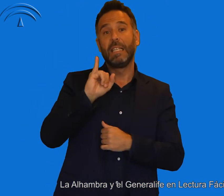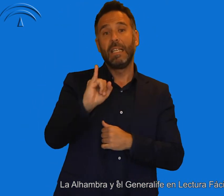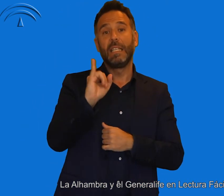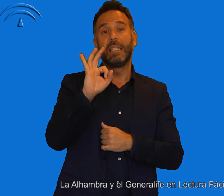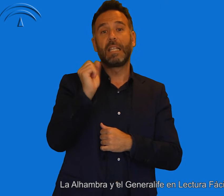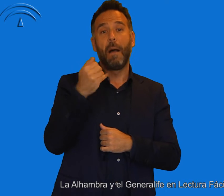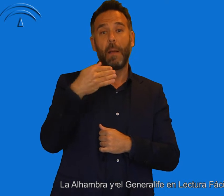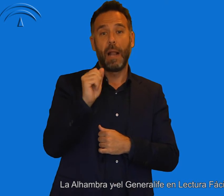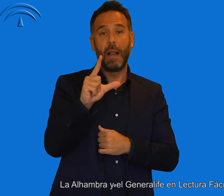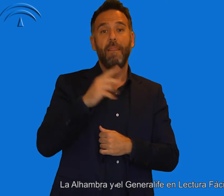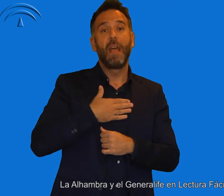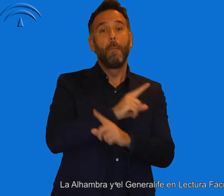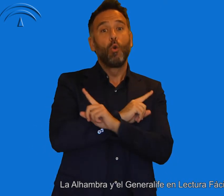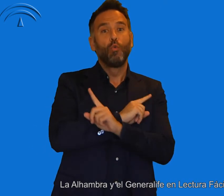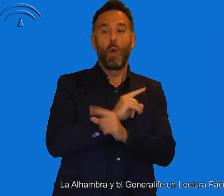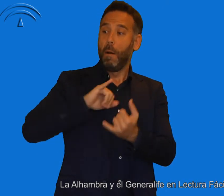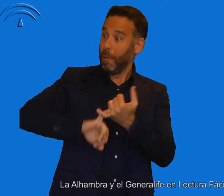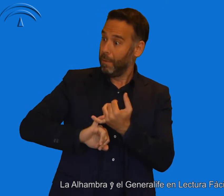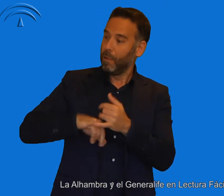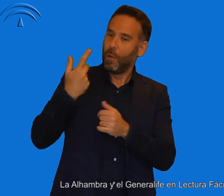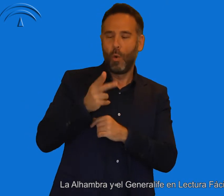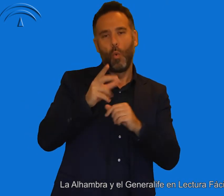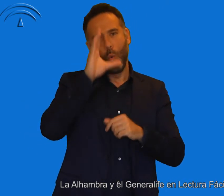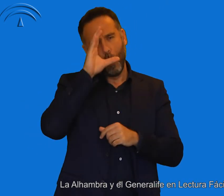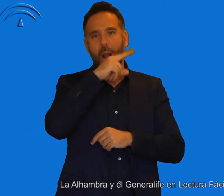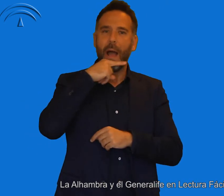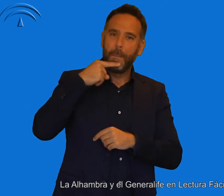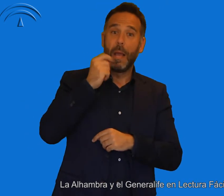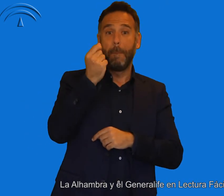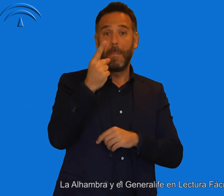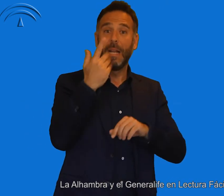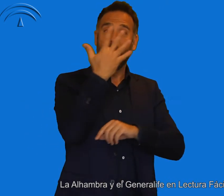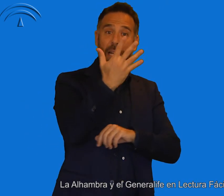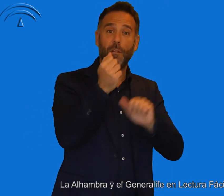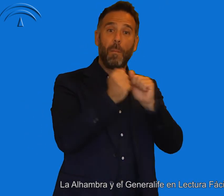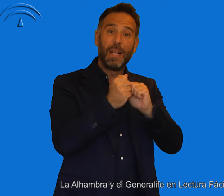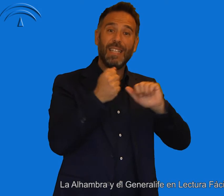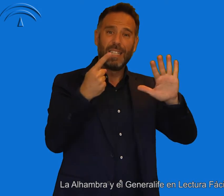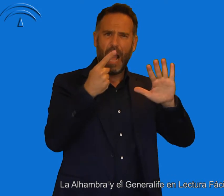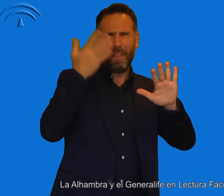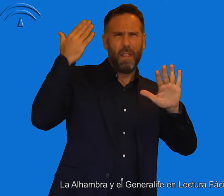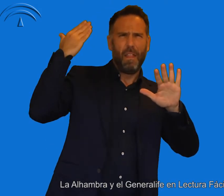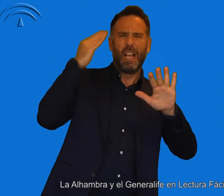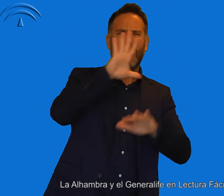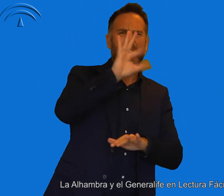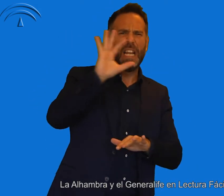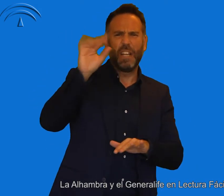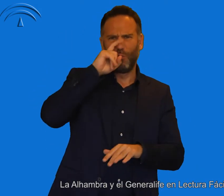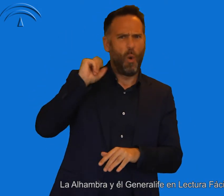Portugal durante su viaje de bodas, en el año 1526, hace casi 500 años.